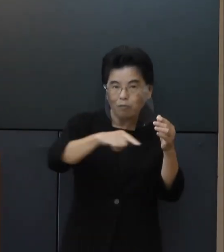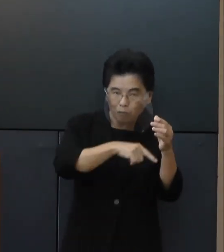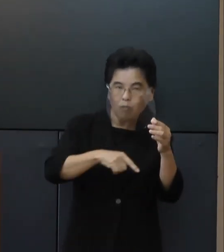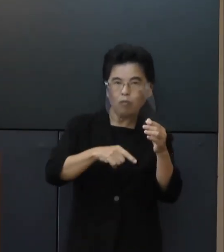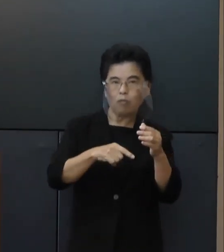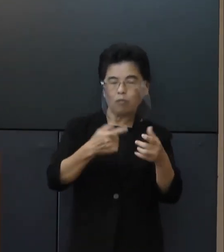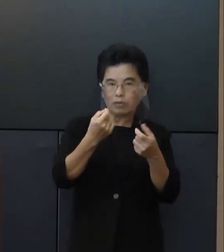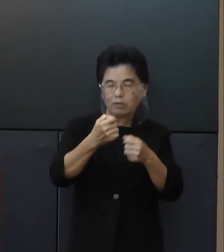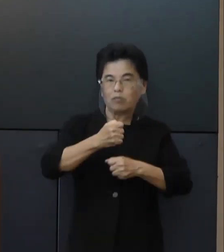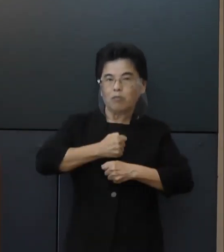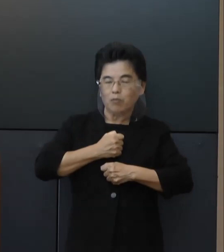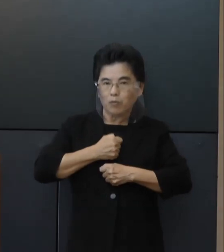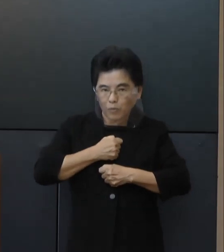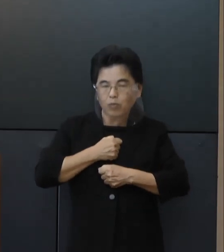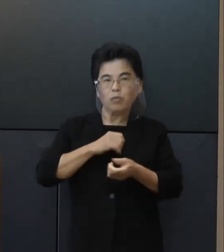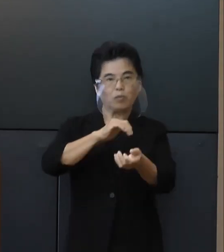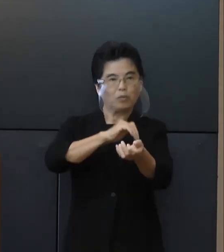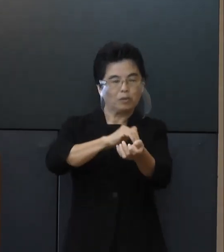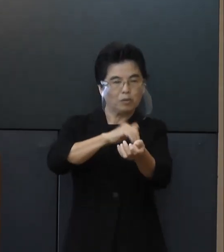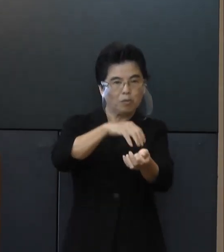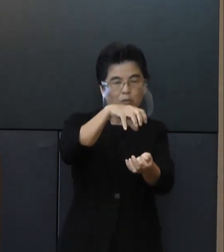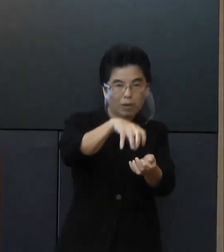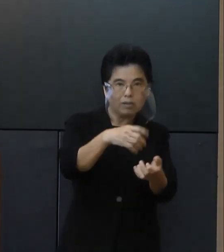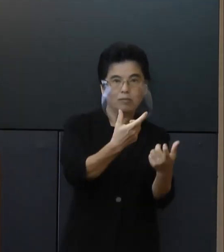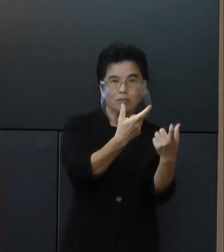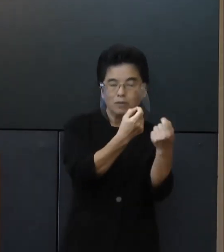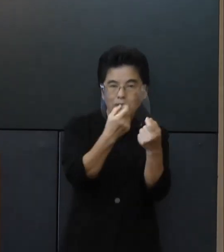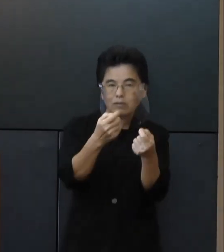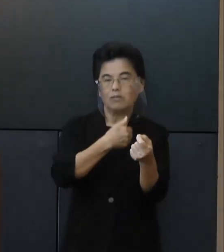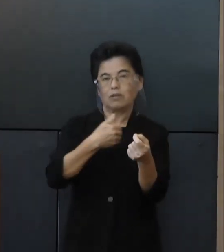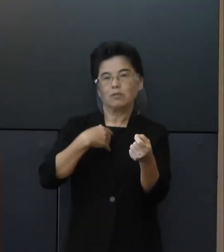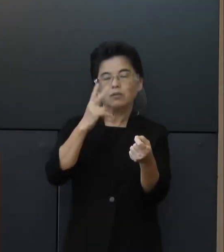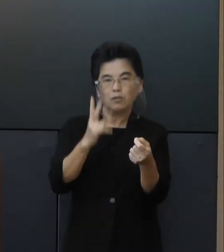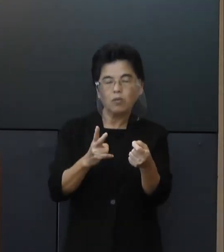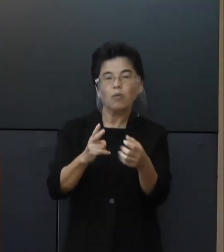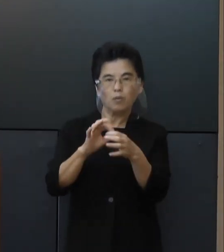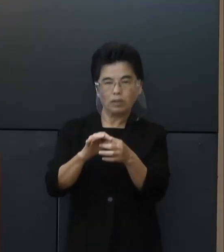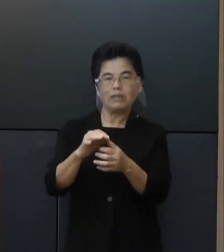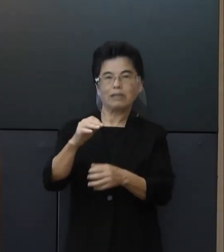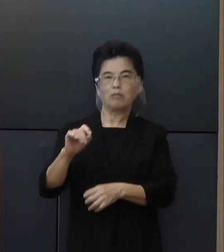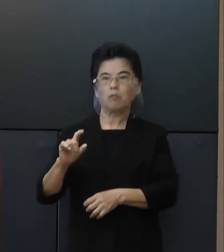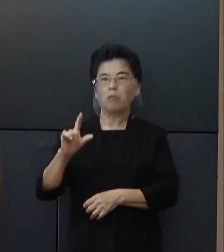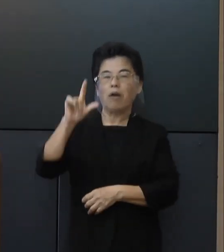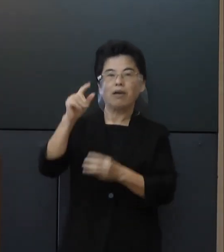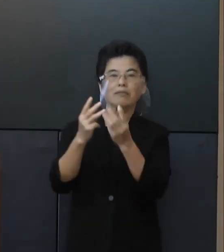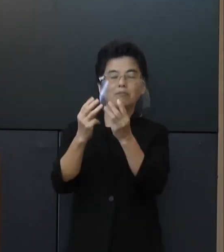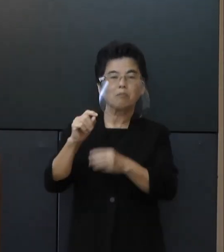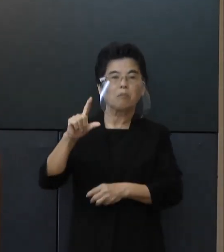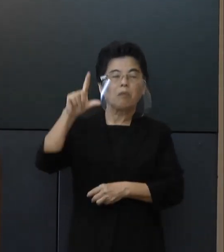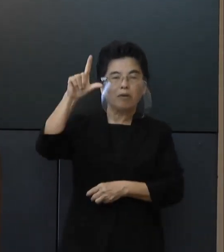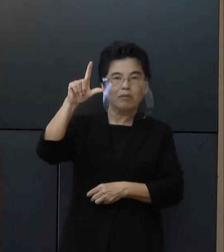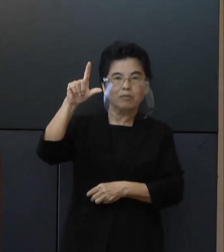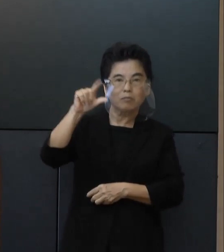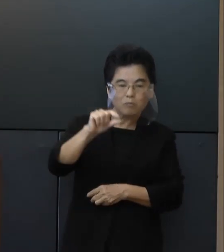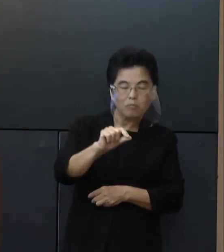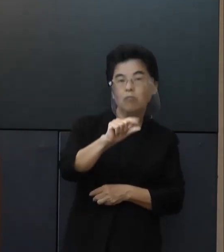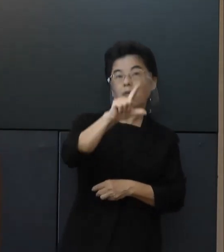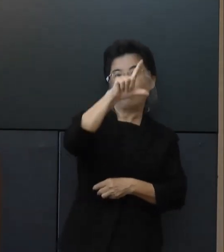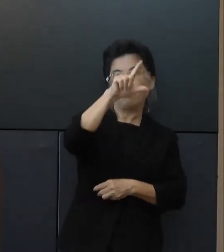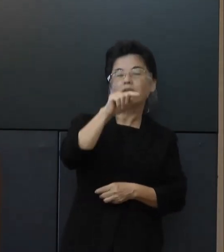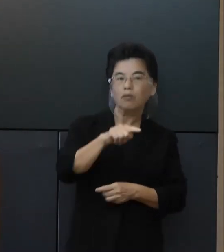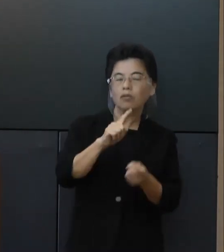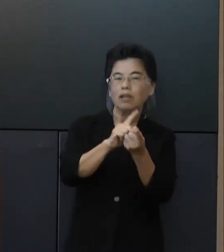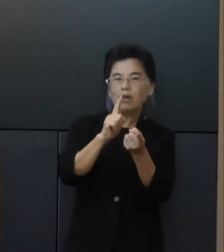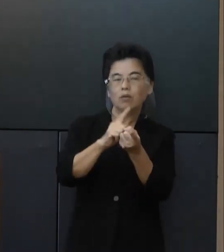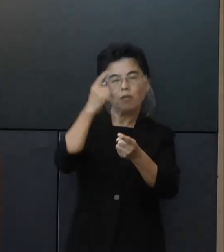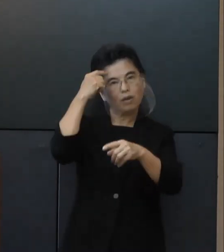化、医療提供体制の充実により、その第2波第3波にはしっかり対応したい、対処したいというふうに考えているものであります